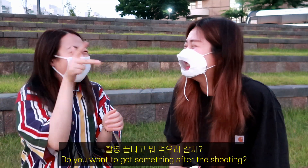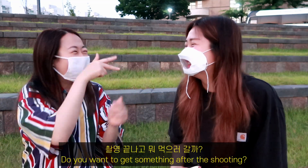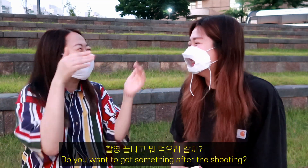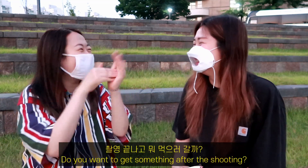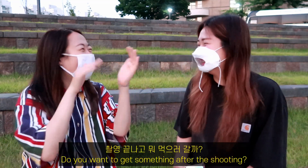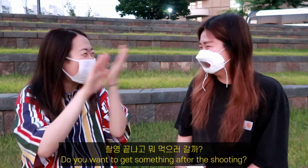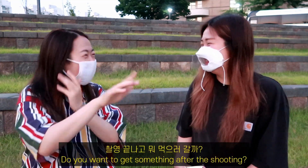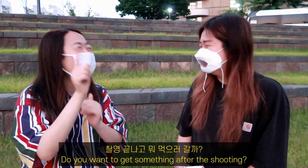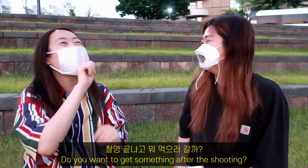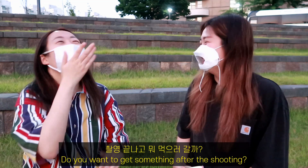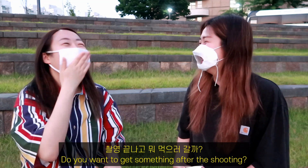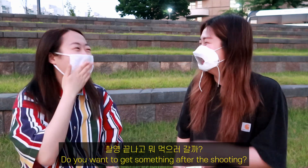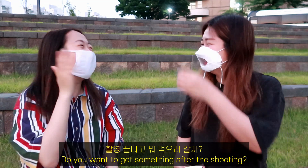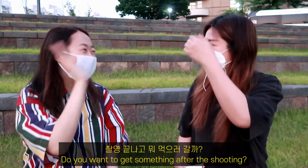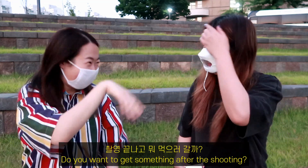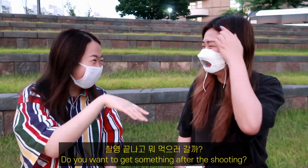촬영 끝나고 뭐 먹으러 갈까?